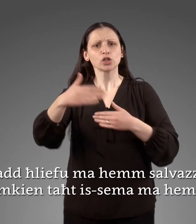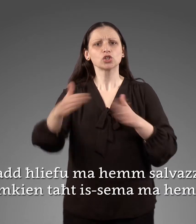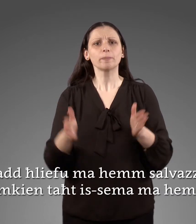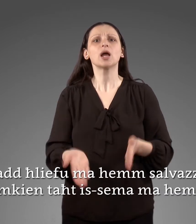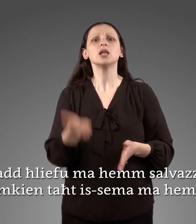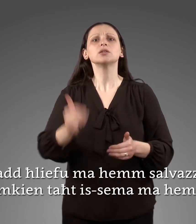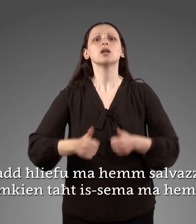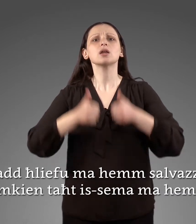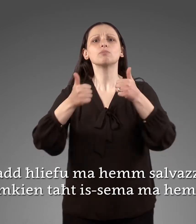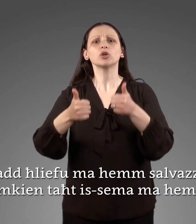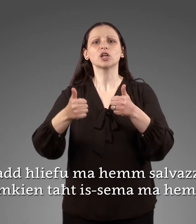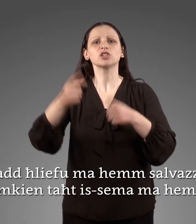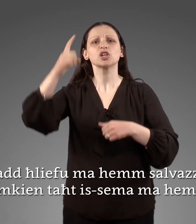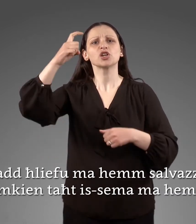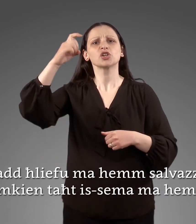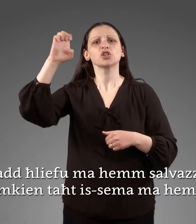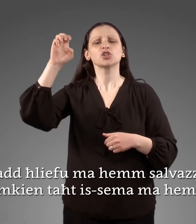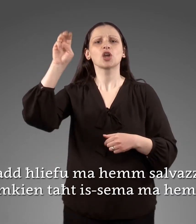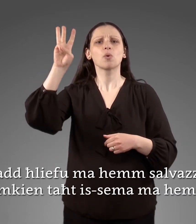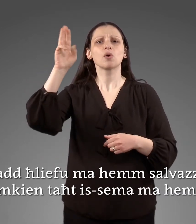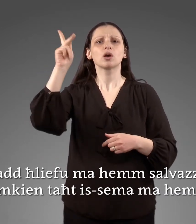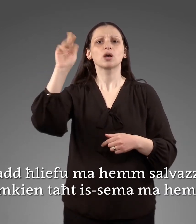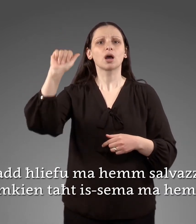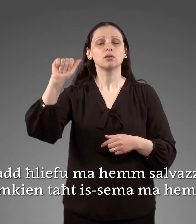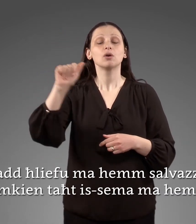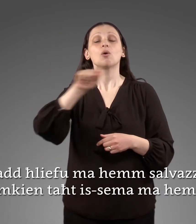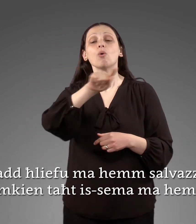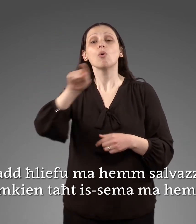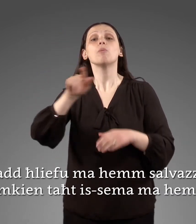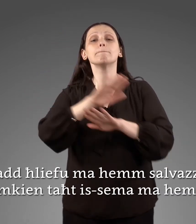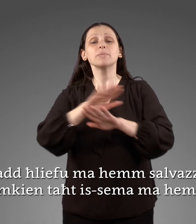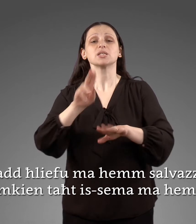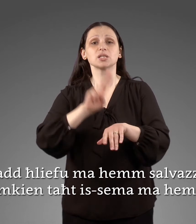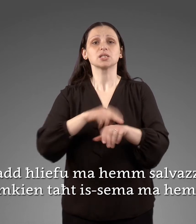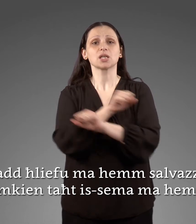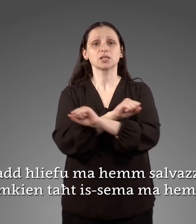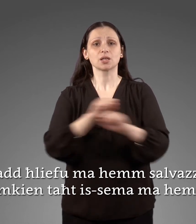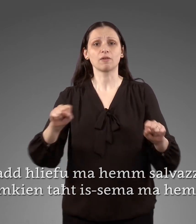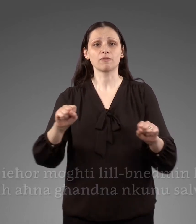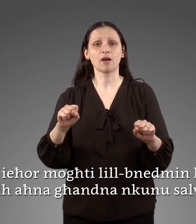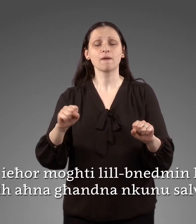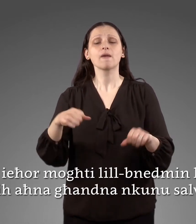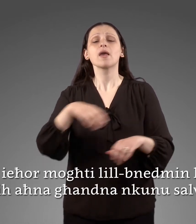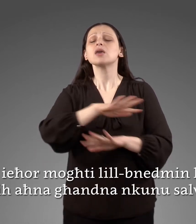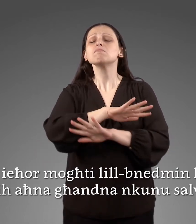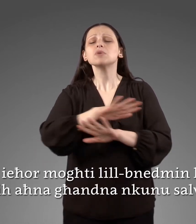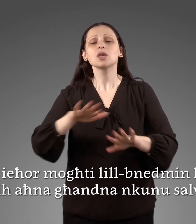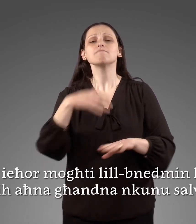Fħatħ li fuma jm-salvazzjoni ħximkin taħti s-sema ma jm-isem iħor moti li l